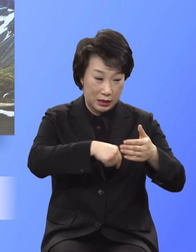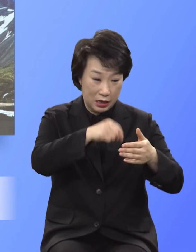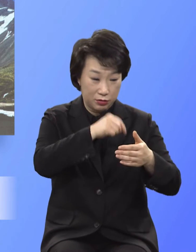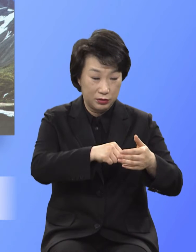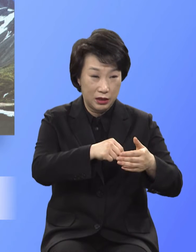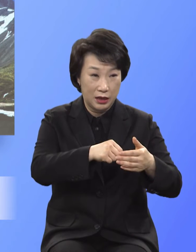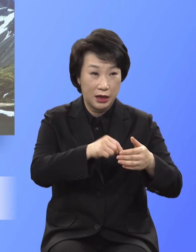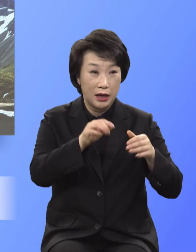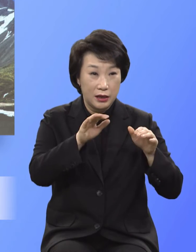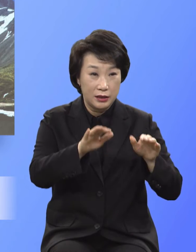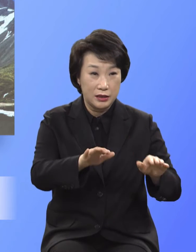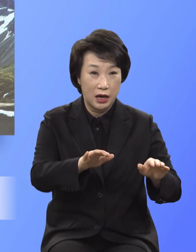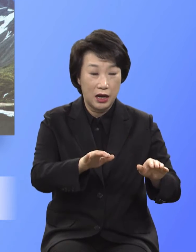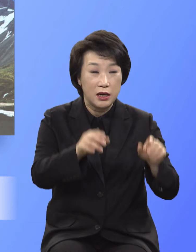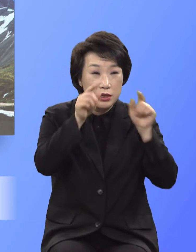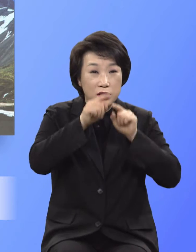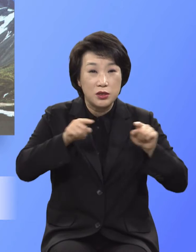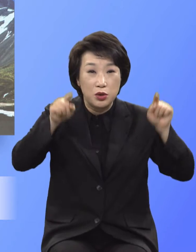아래서